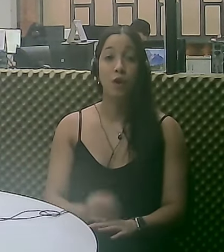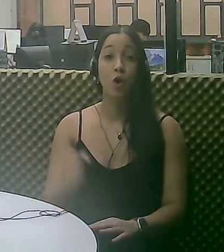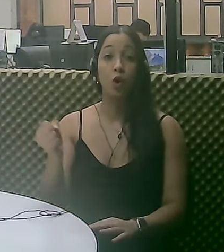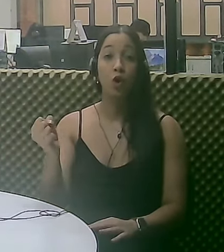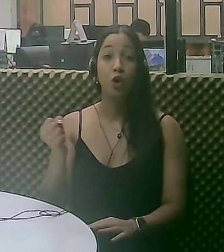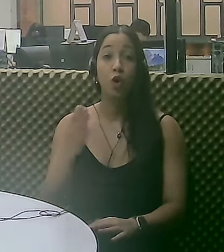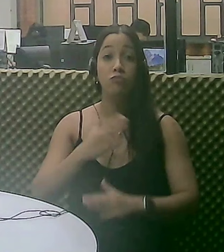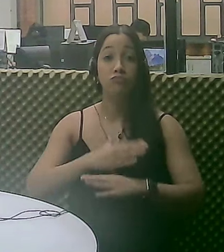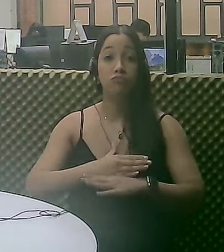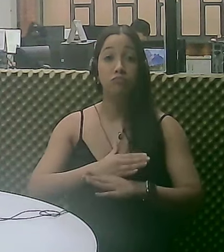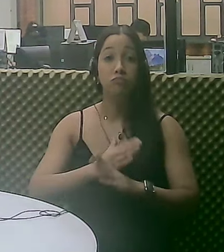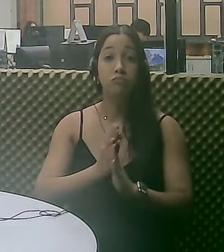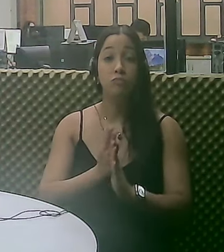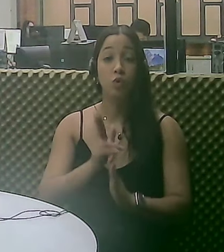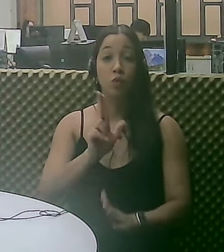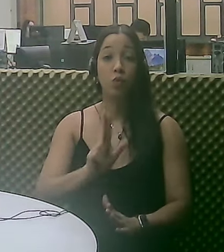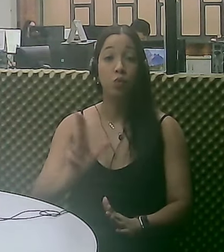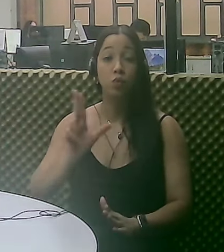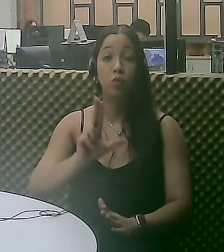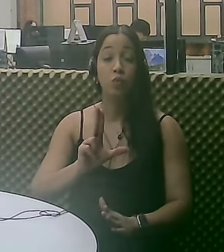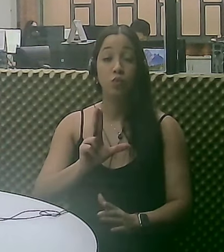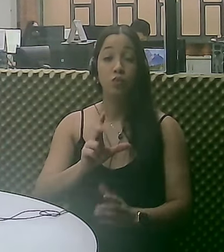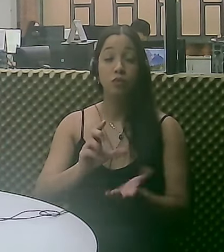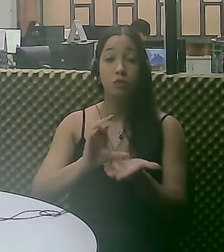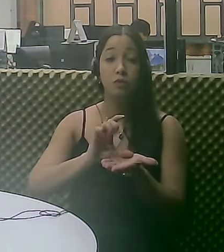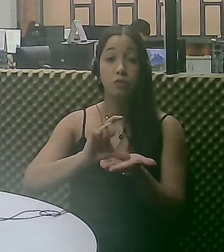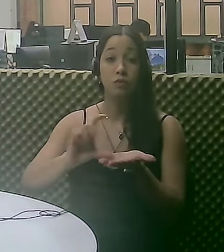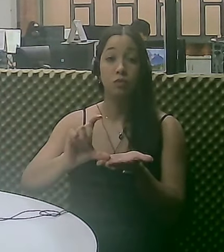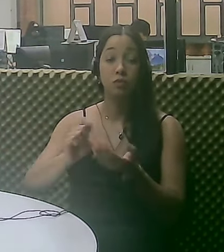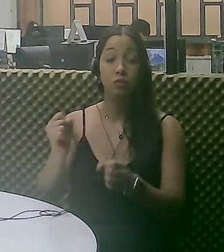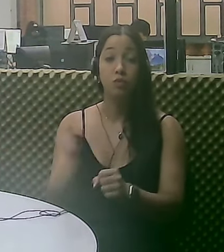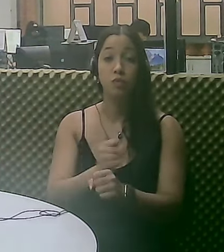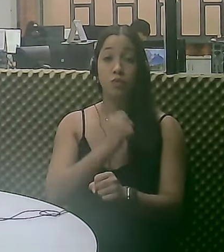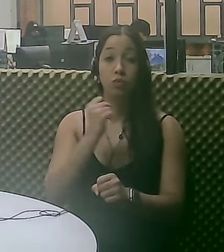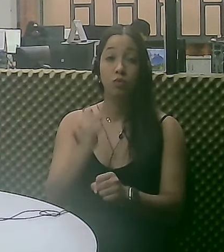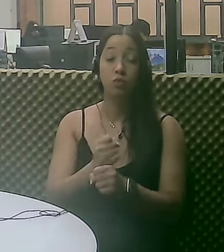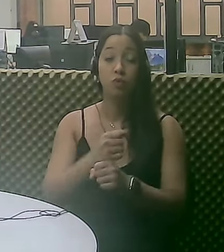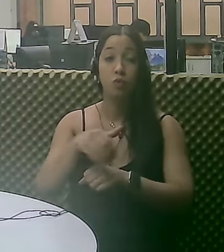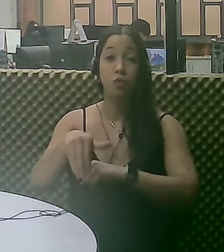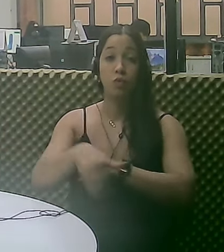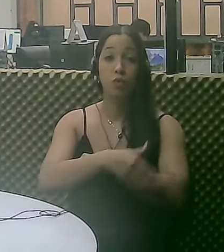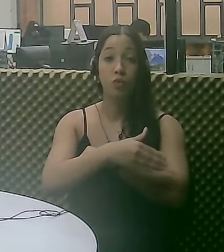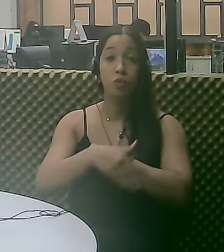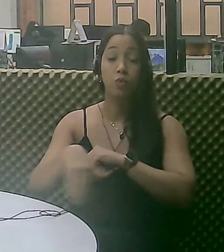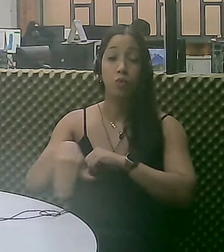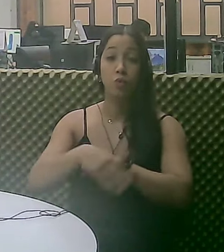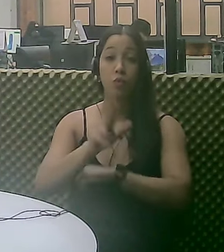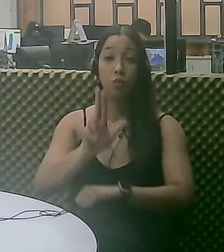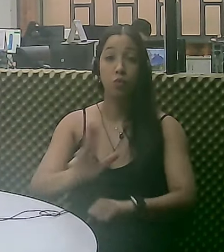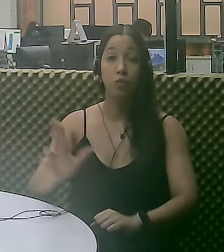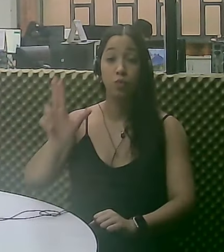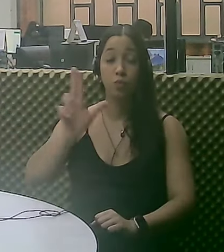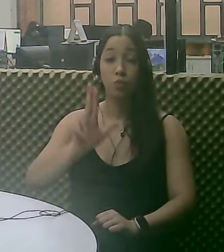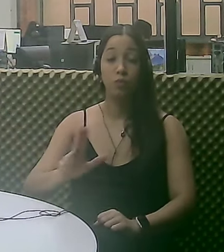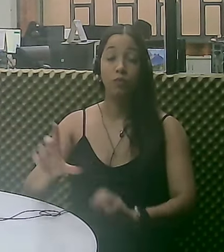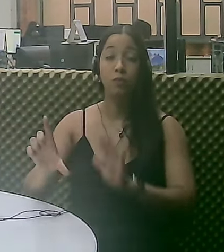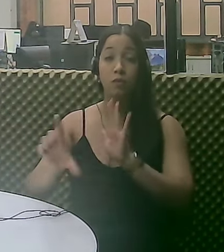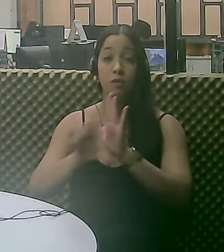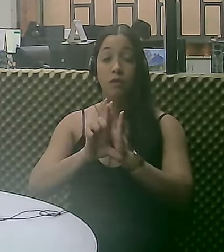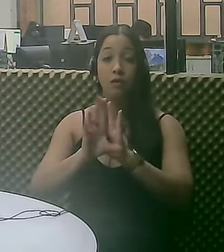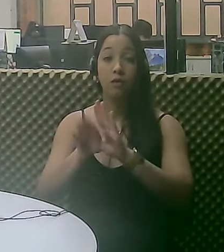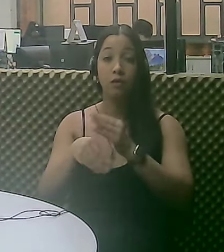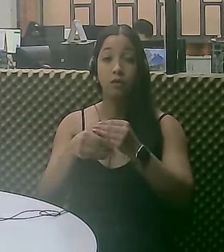nova regulamentação para uso de contêineres destinados à construção civil em vias e logradouros em Uberlândia, Lei